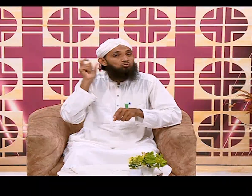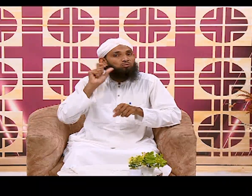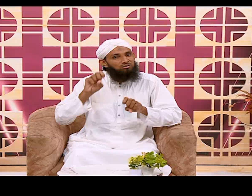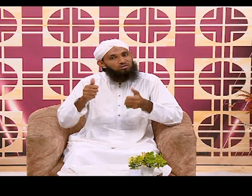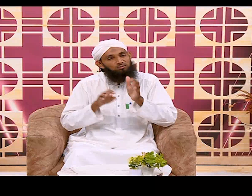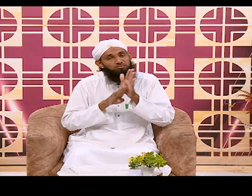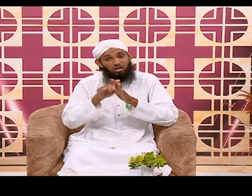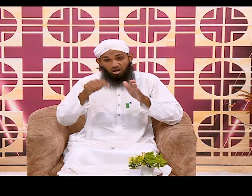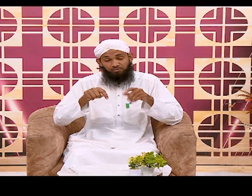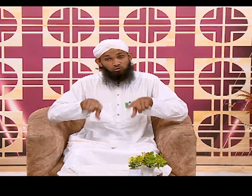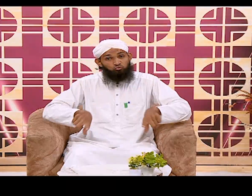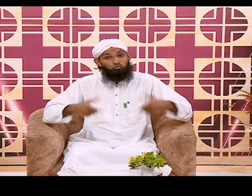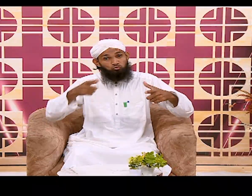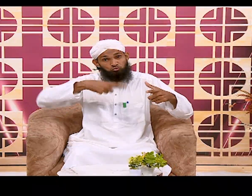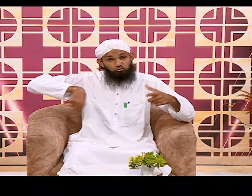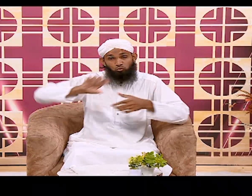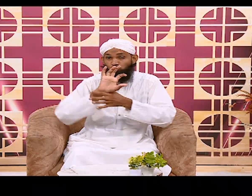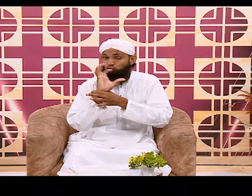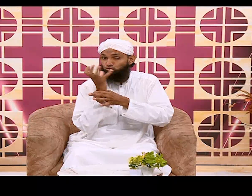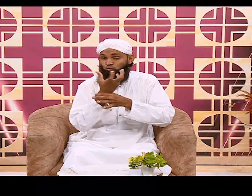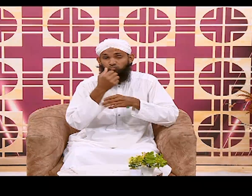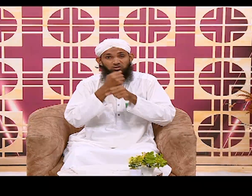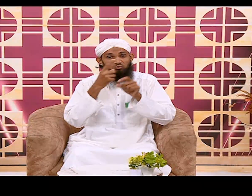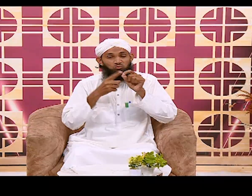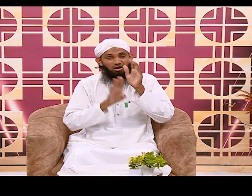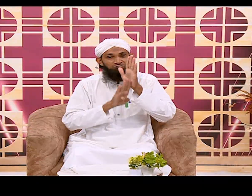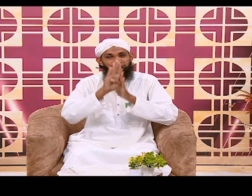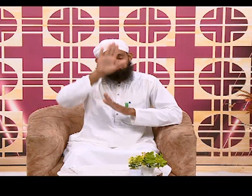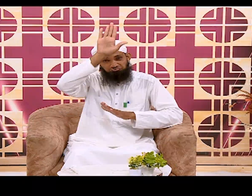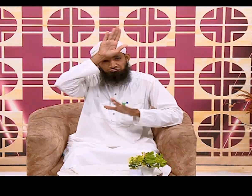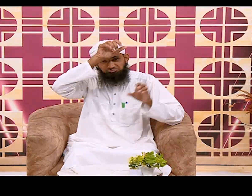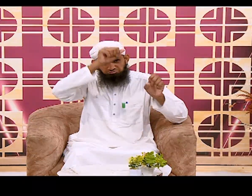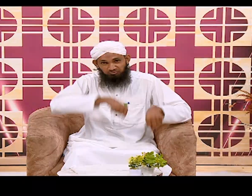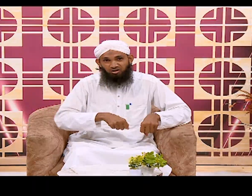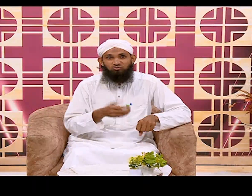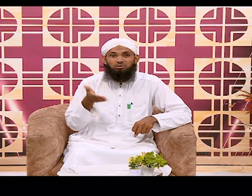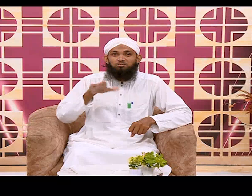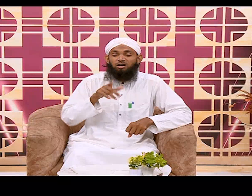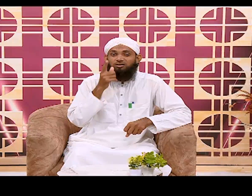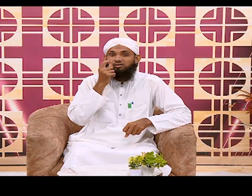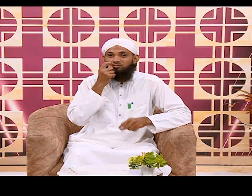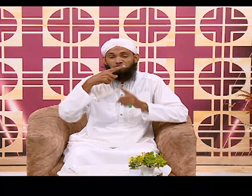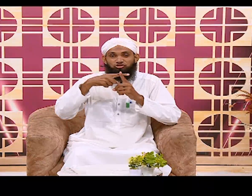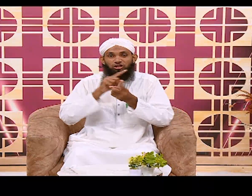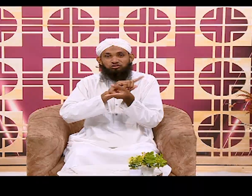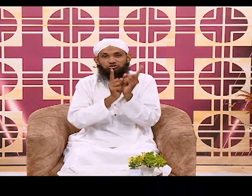اس وقت روئے زمین پر وہ سب لوگوں سے افضل و اعلیٰ ہے۔ پھر اس نے کلمہ پڑھ کر اسلام قبول کیا۔